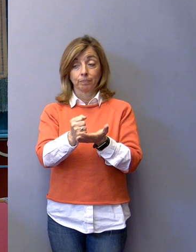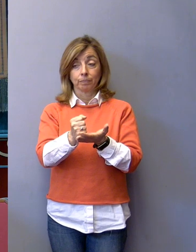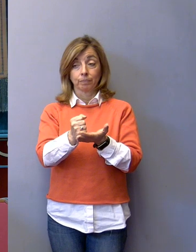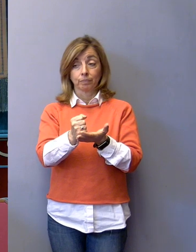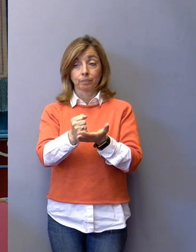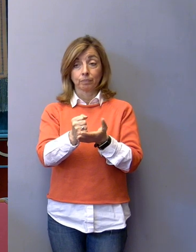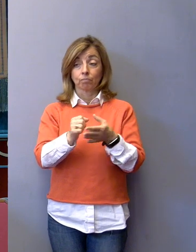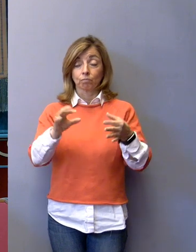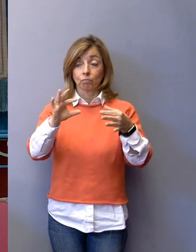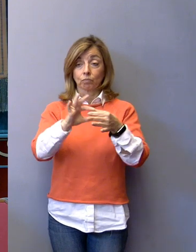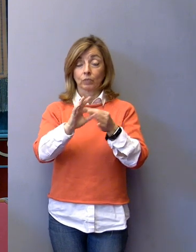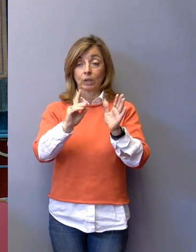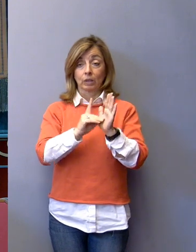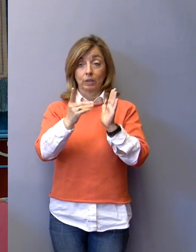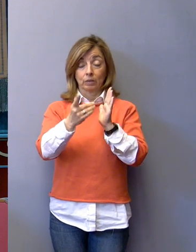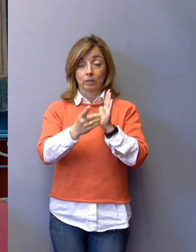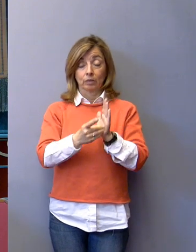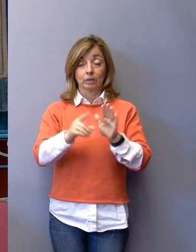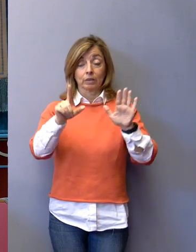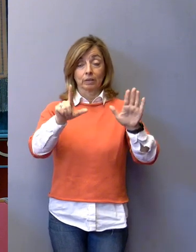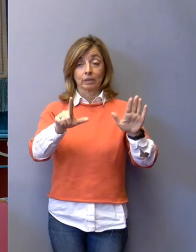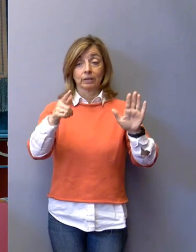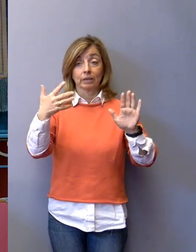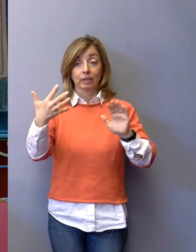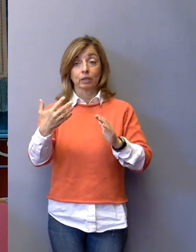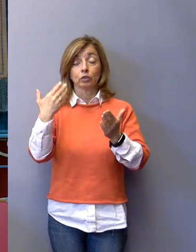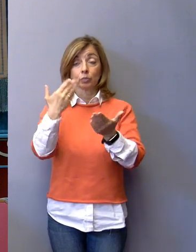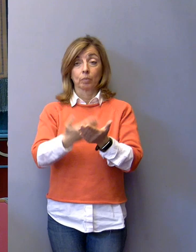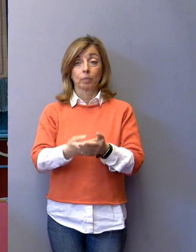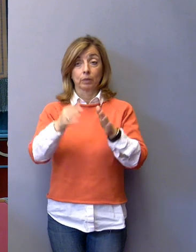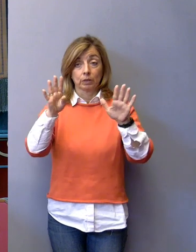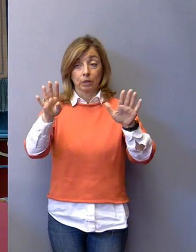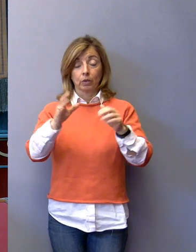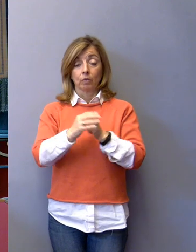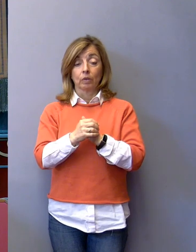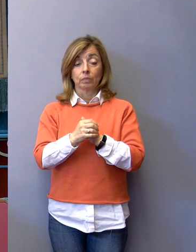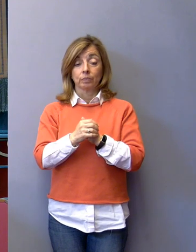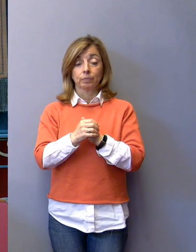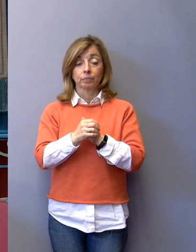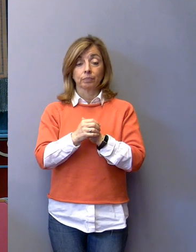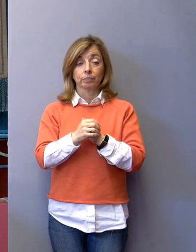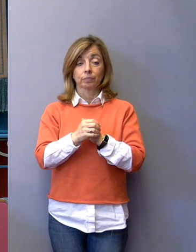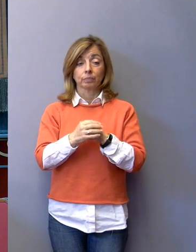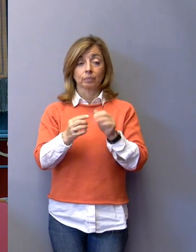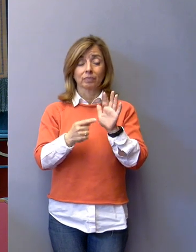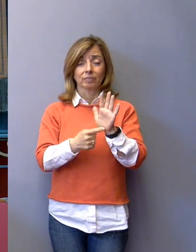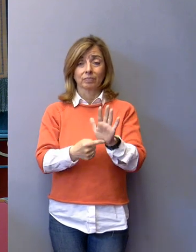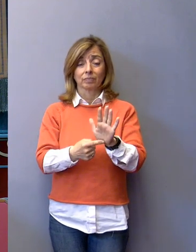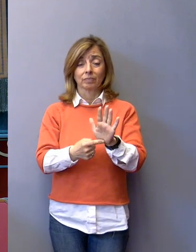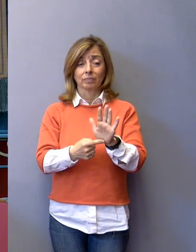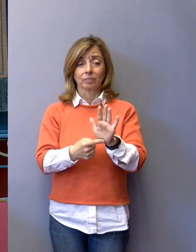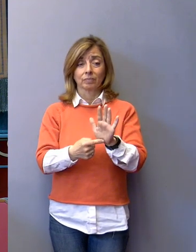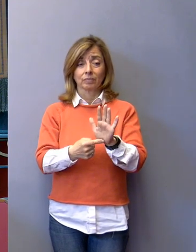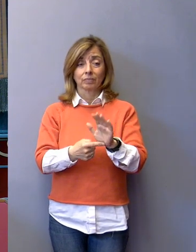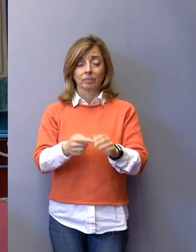alla delibera proposta giunta al consiglio 75 proposte al numero 9 sono stati presentati 15